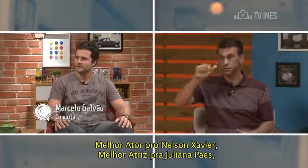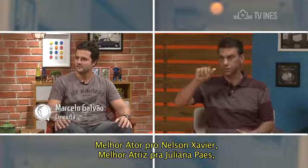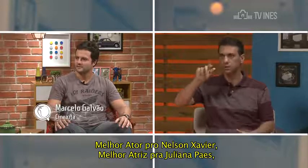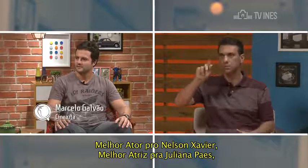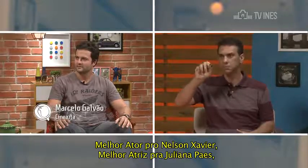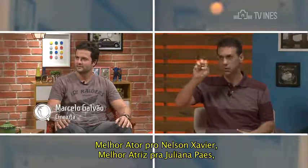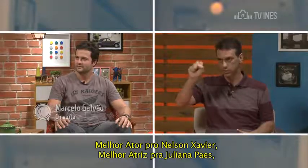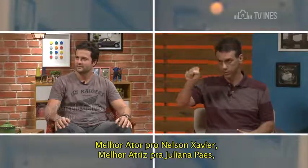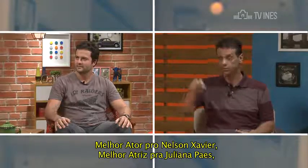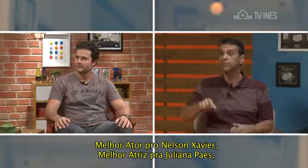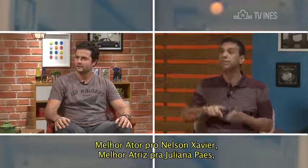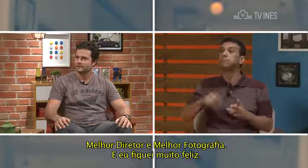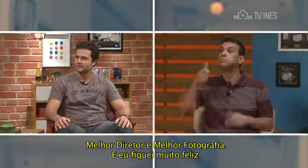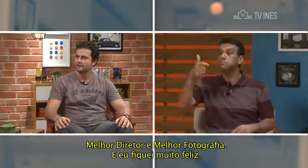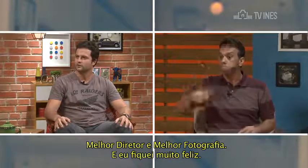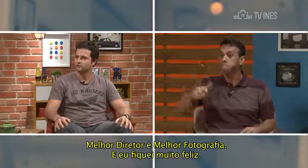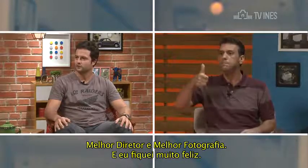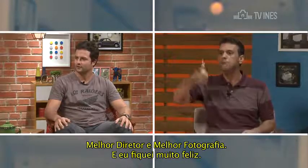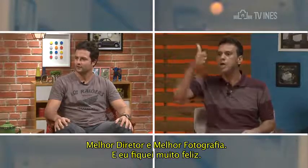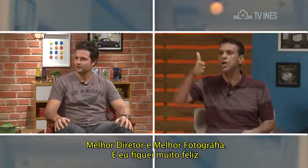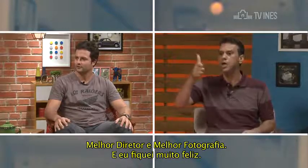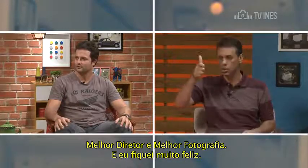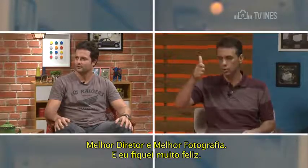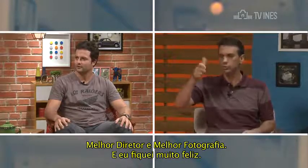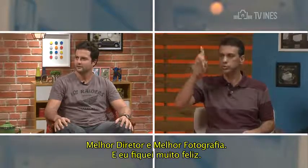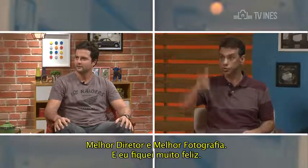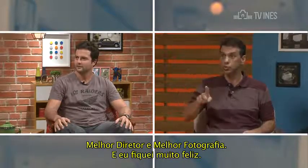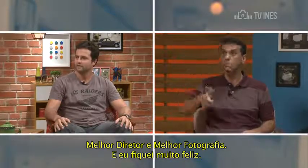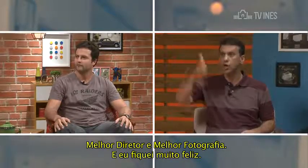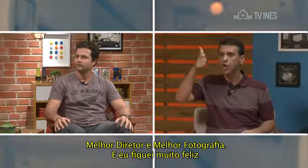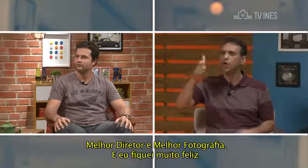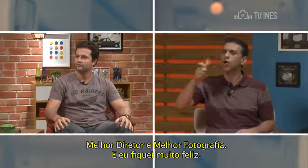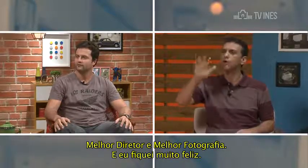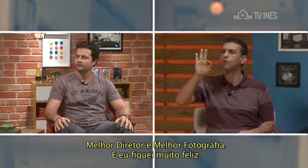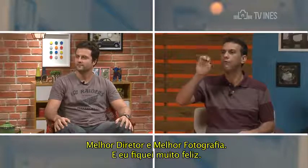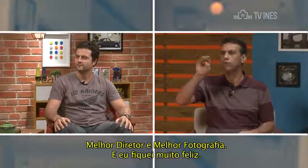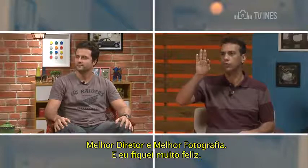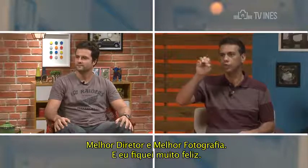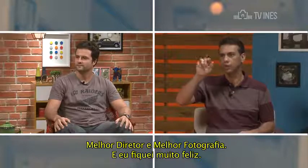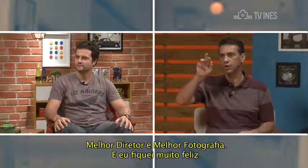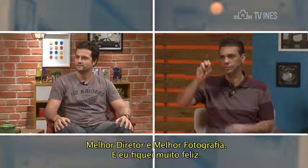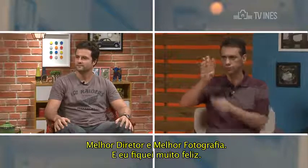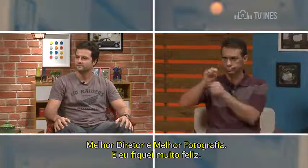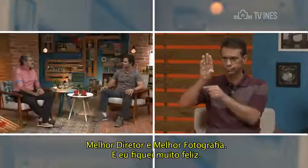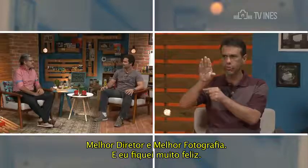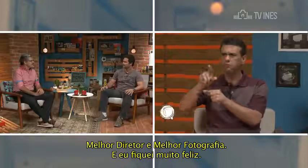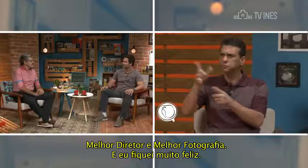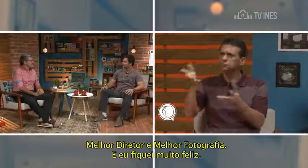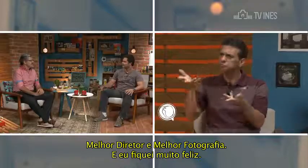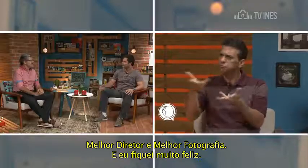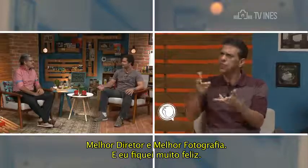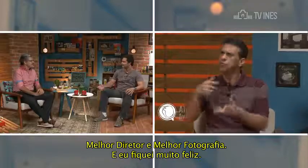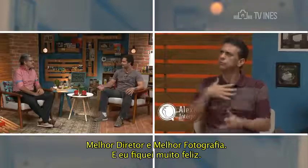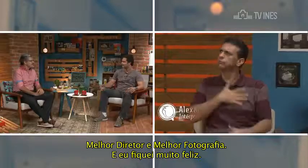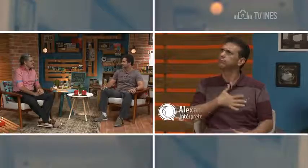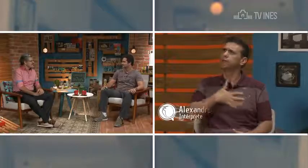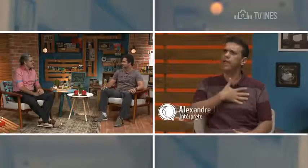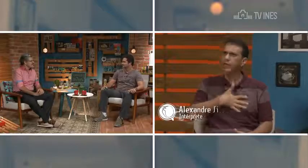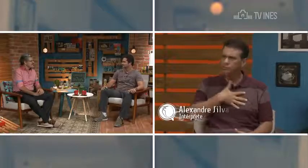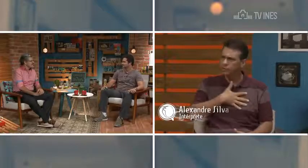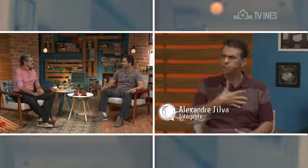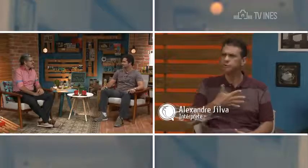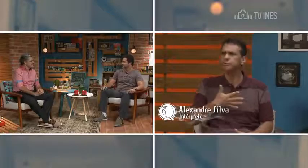Juliana Paz, melhor diretor e melhor fotografia. E eu fiquei muito feliz,